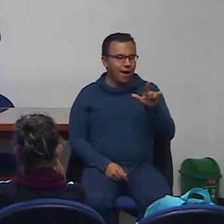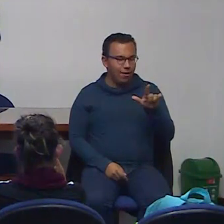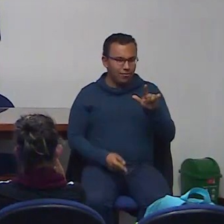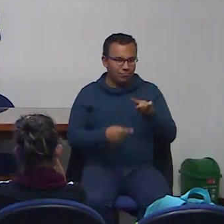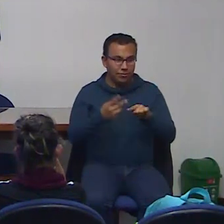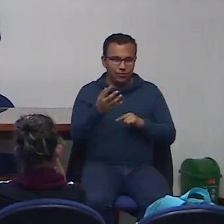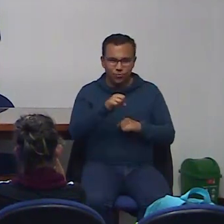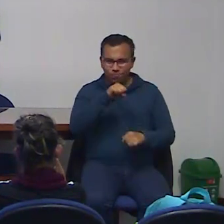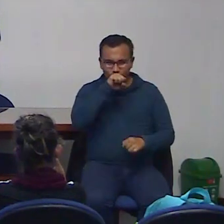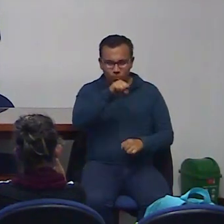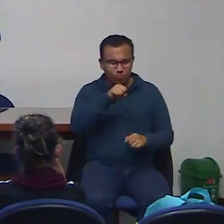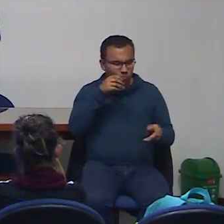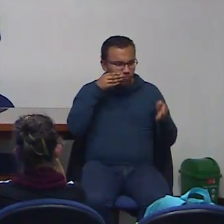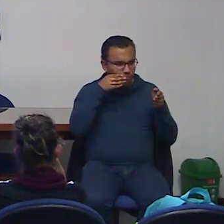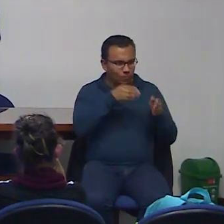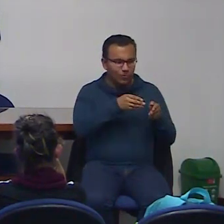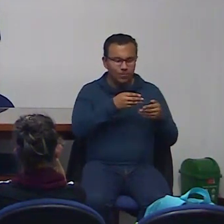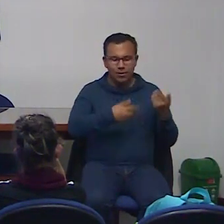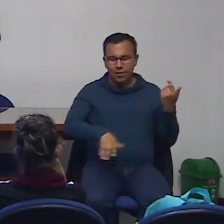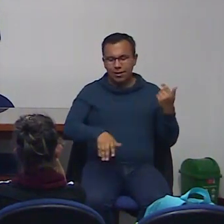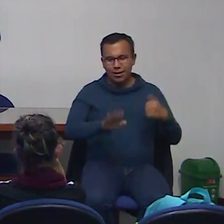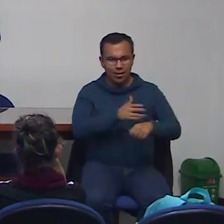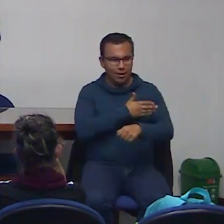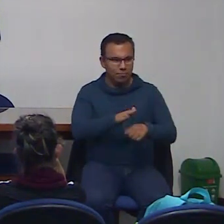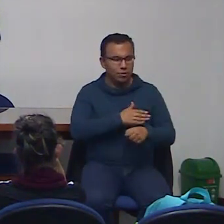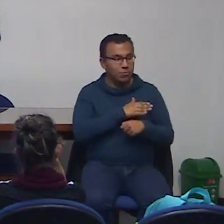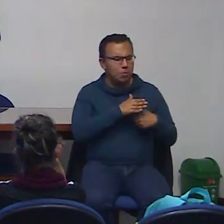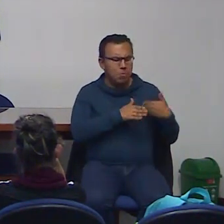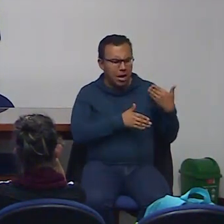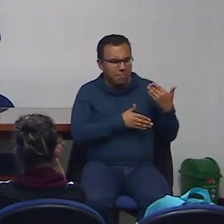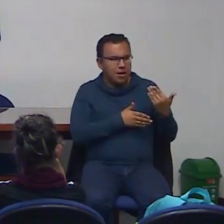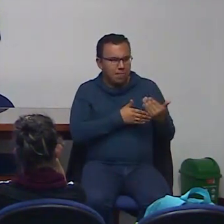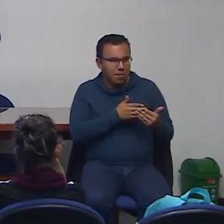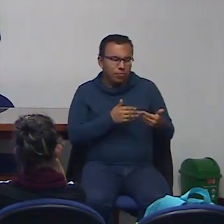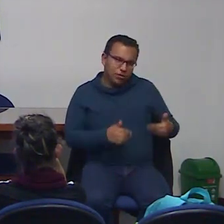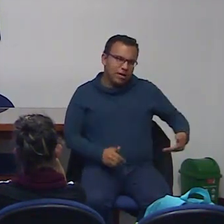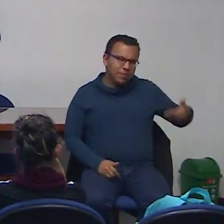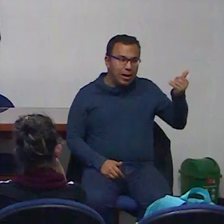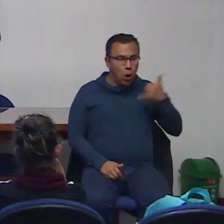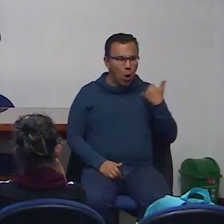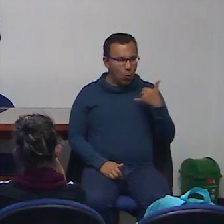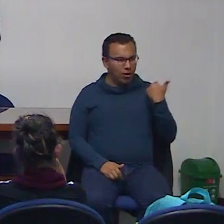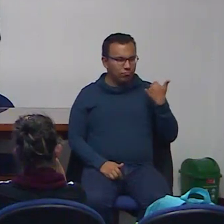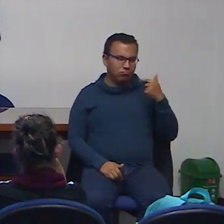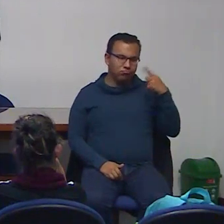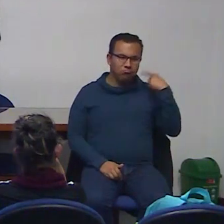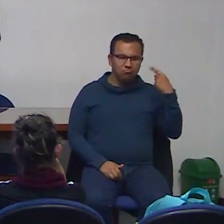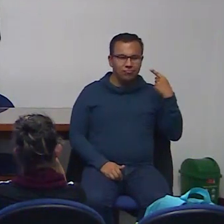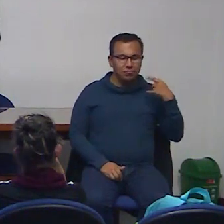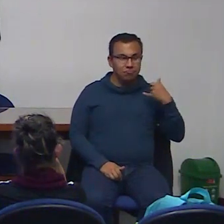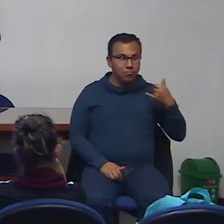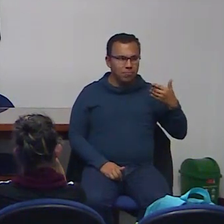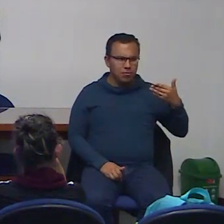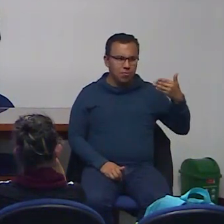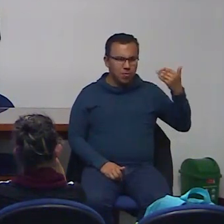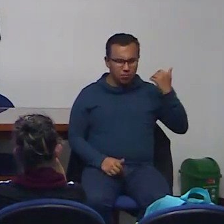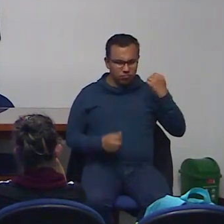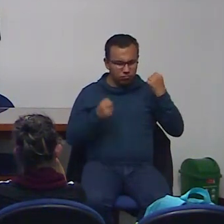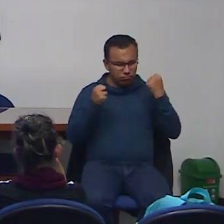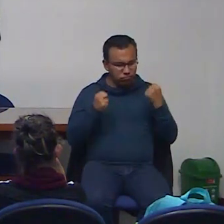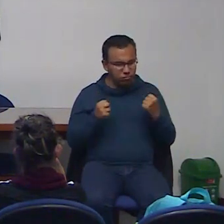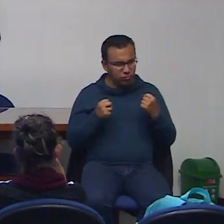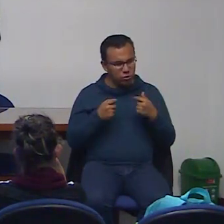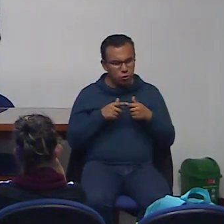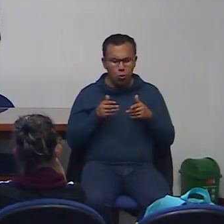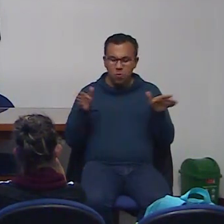Esa es como mi pasión en la música grande pero en la medida en que uno va creciendo pues uno va descubriendo que uno si quiere hacer algo muy bien hecho tiene